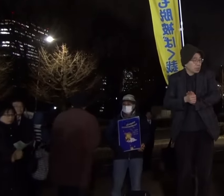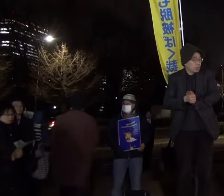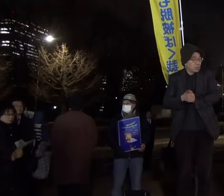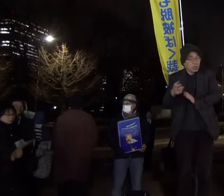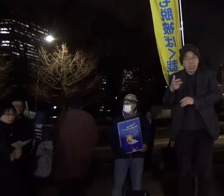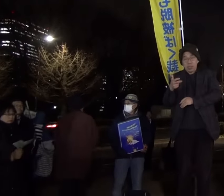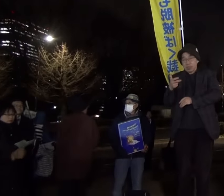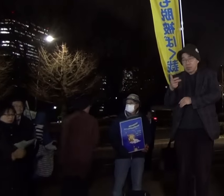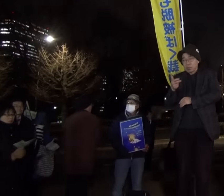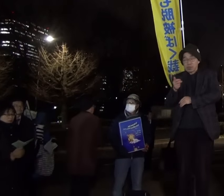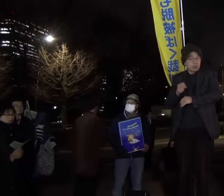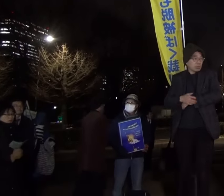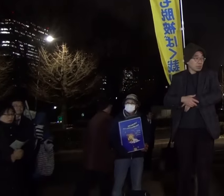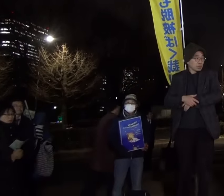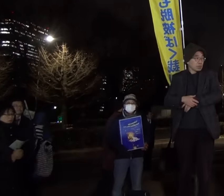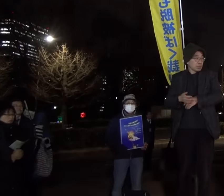い、